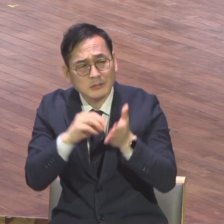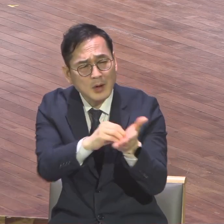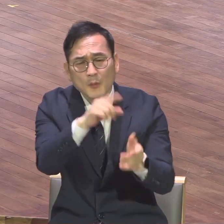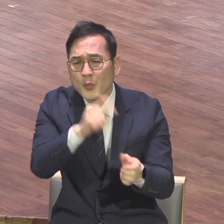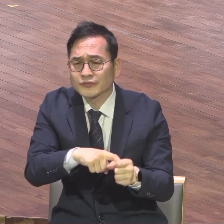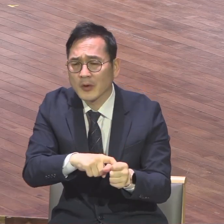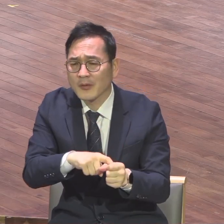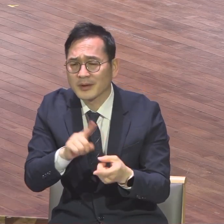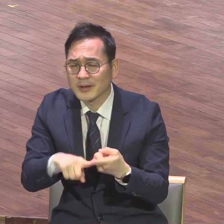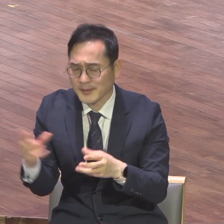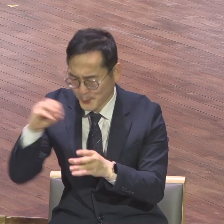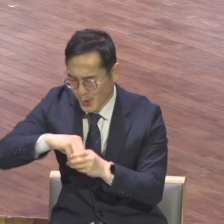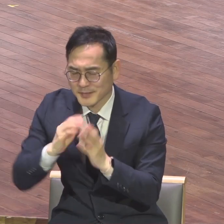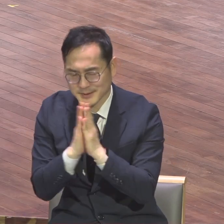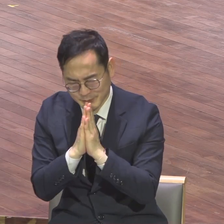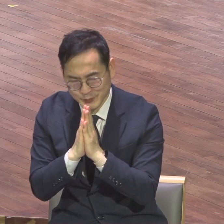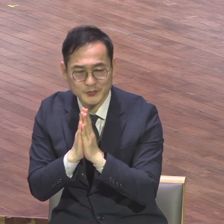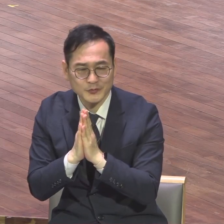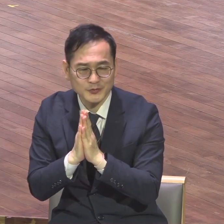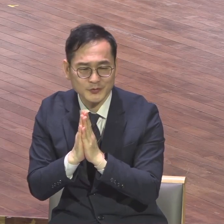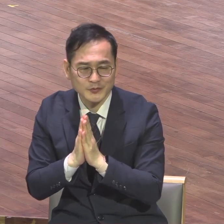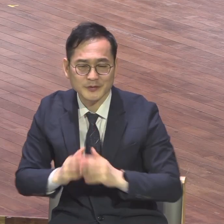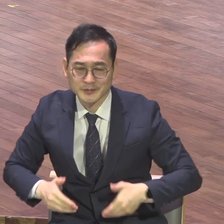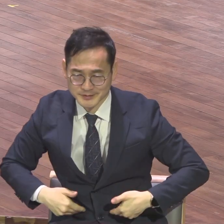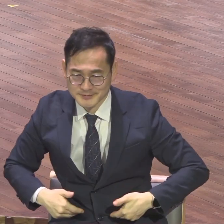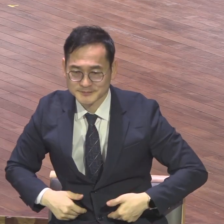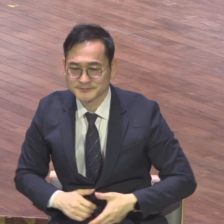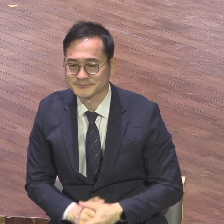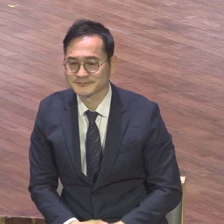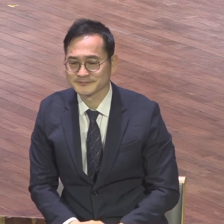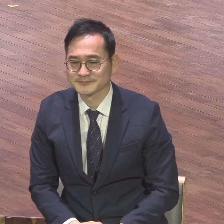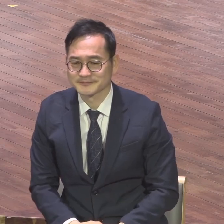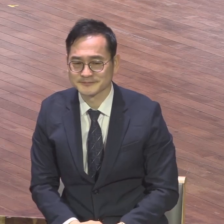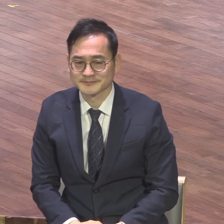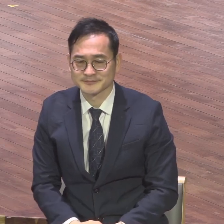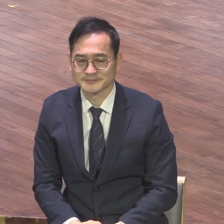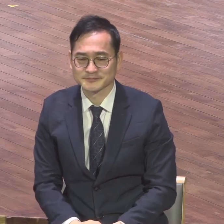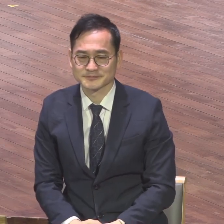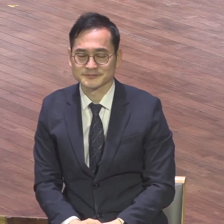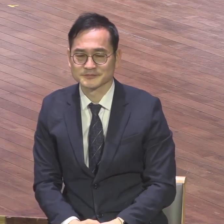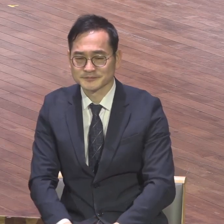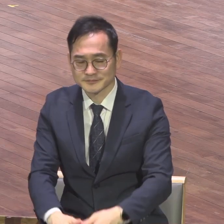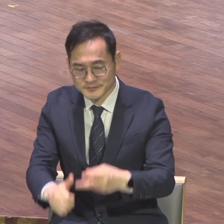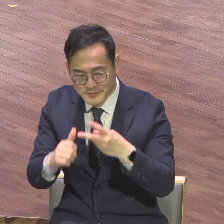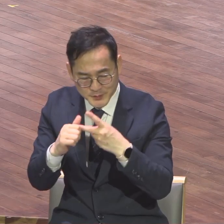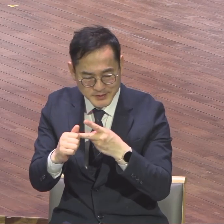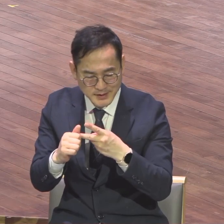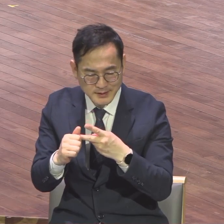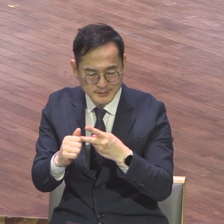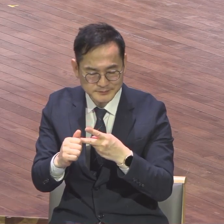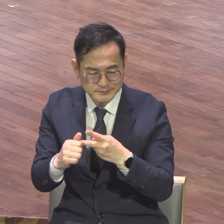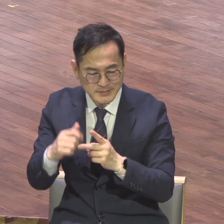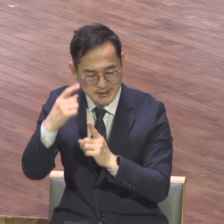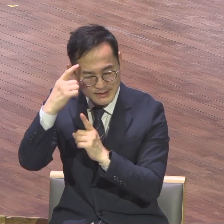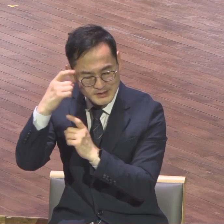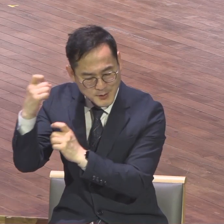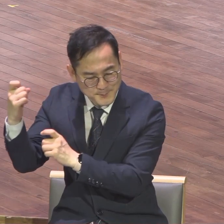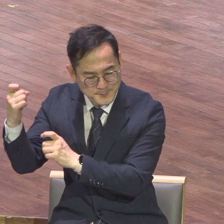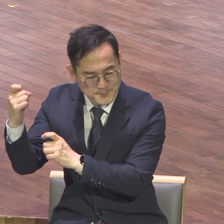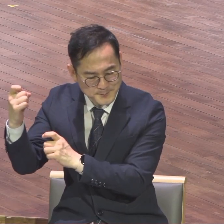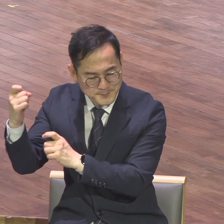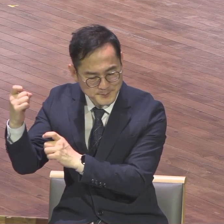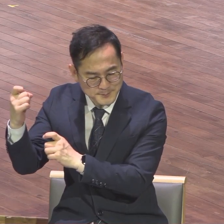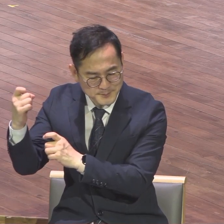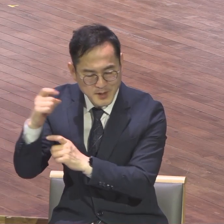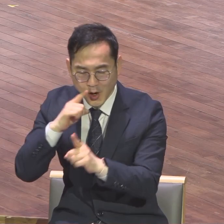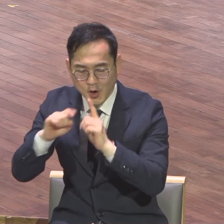응답할 수밖에 없는 그런 기도를 하는 시간 되기를 제물로 축복합니다. 두 번째로 기념해야 될 언약의